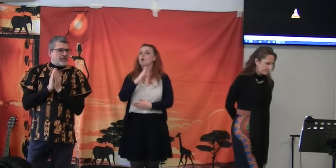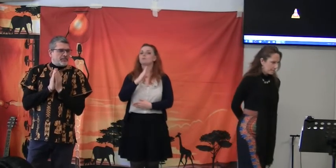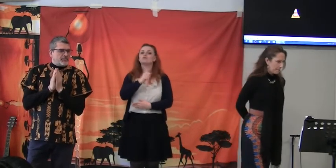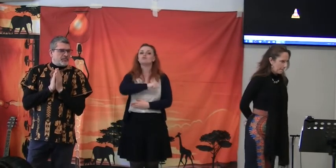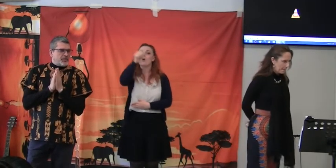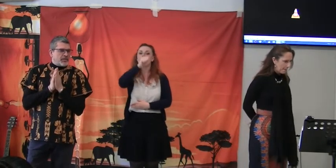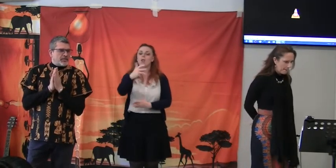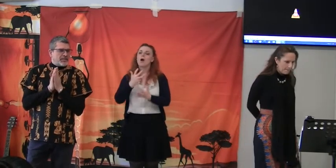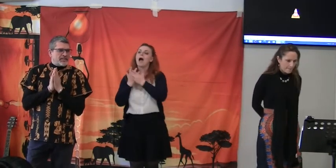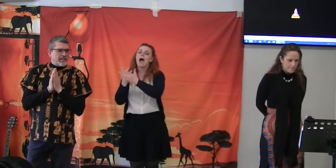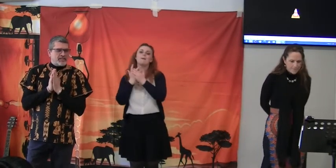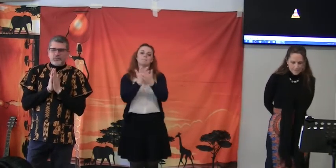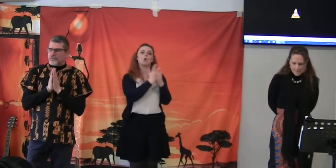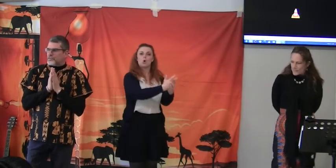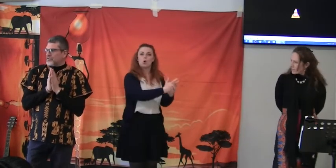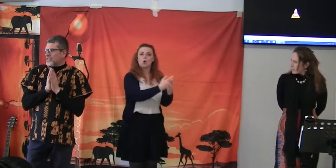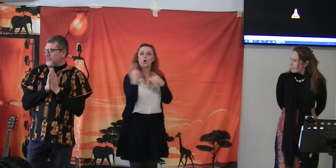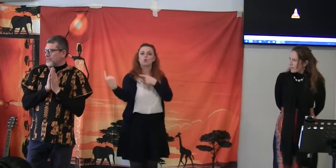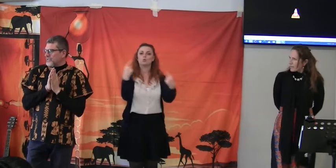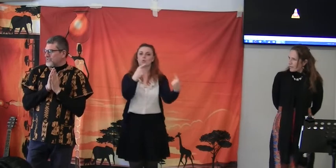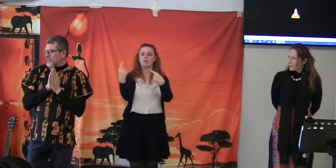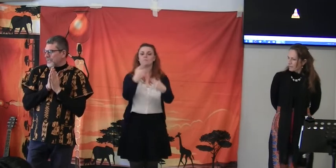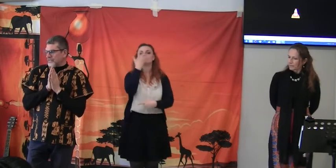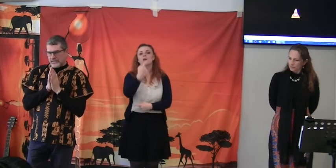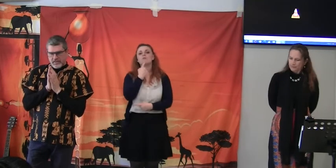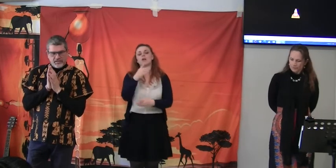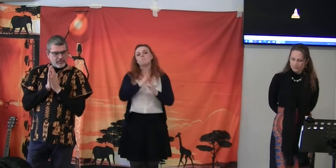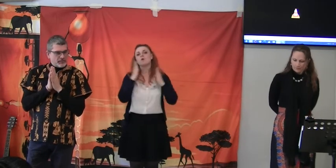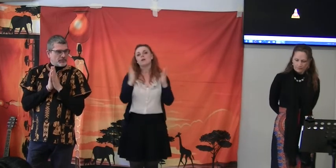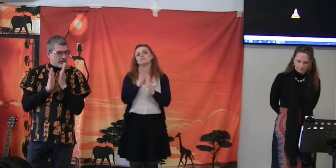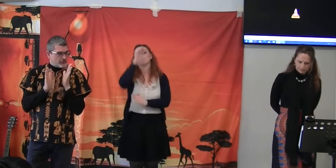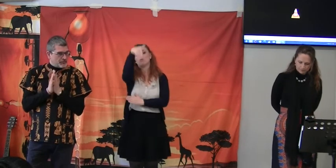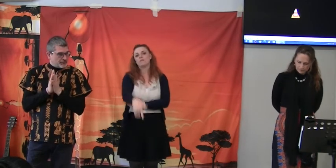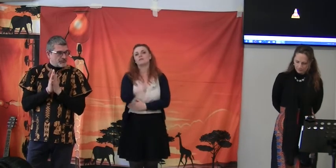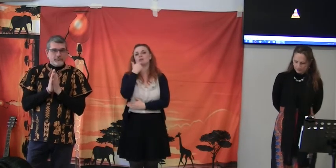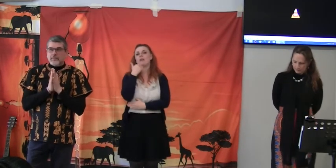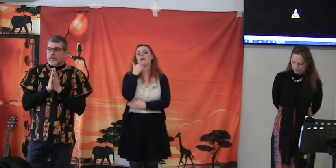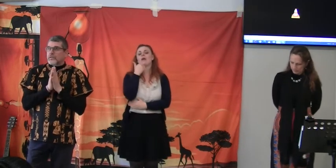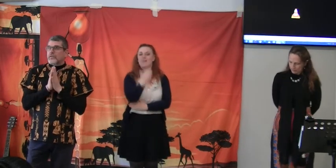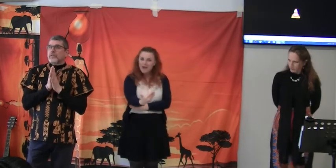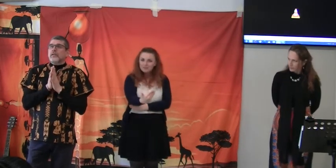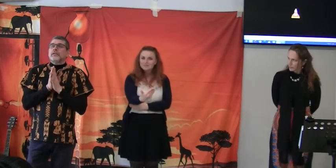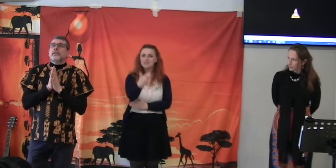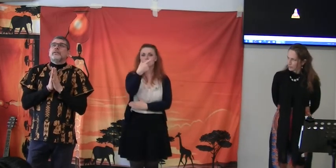E noi vogliamo ringraziare la Chiesa di Montefiascone, che veramente ci ha amati e ci sta amando tanto,